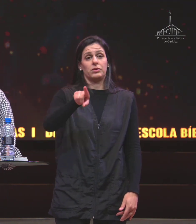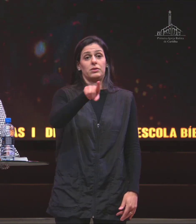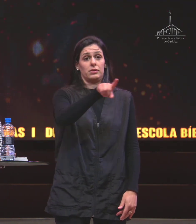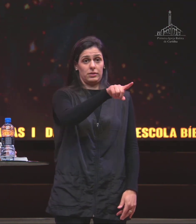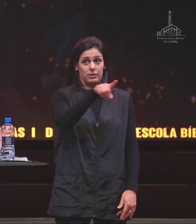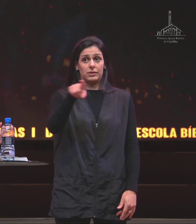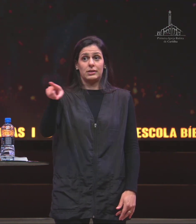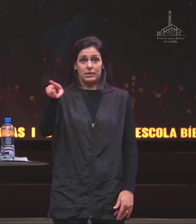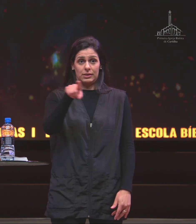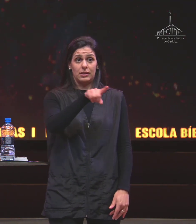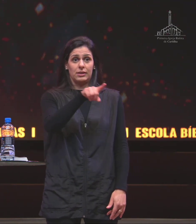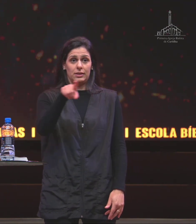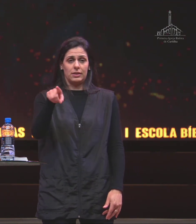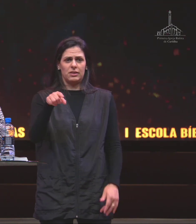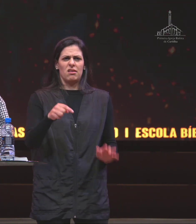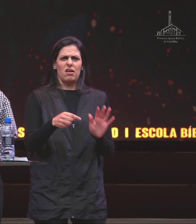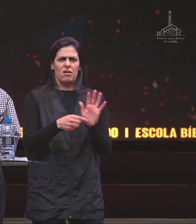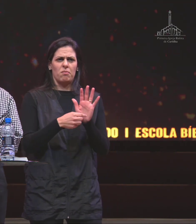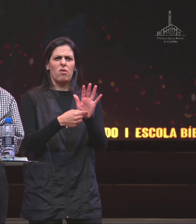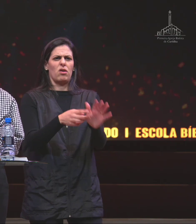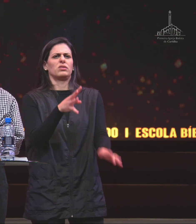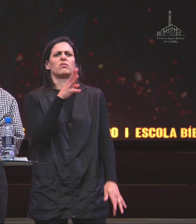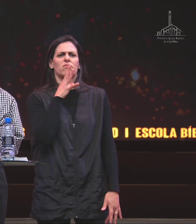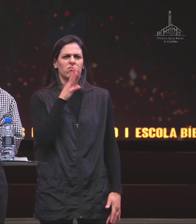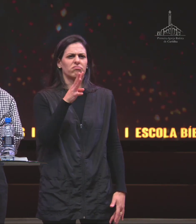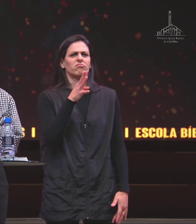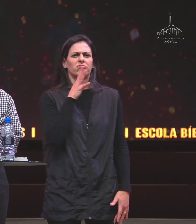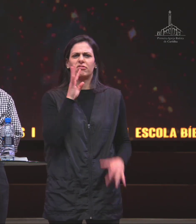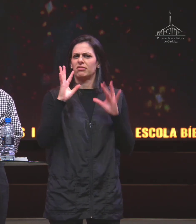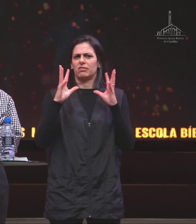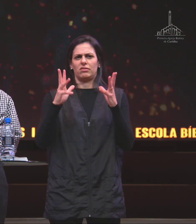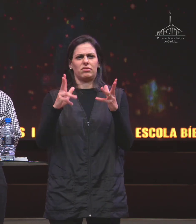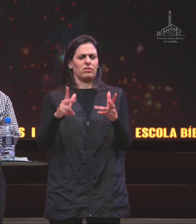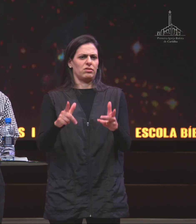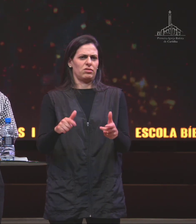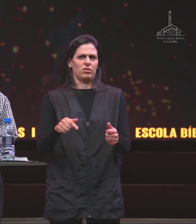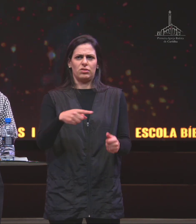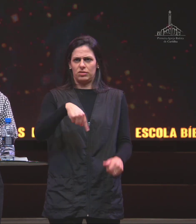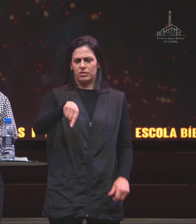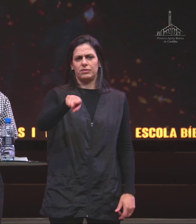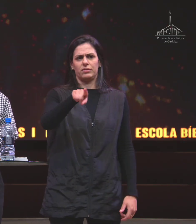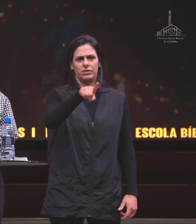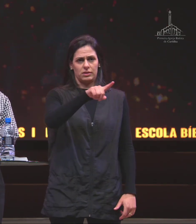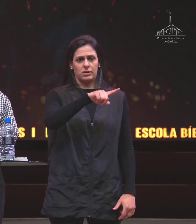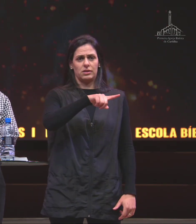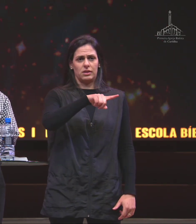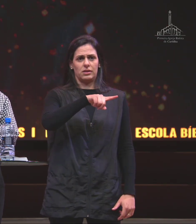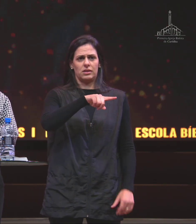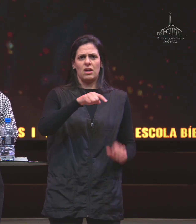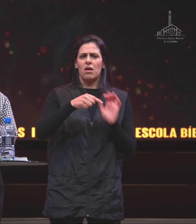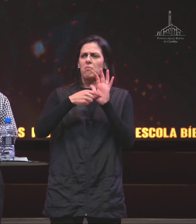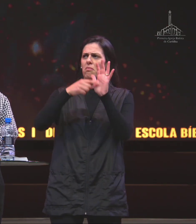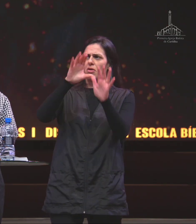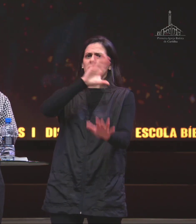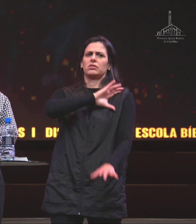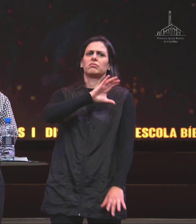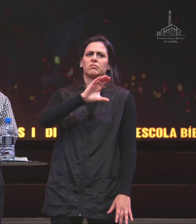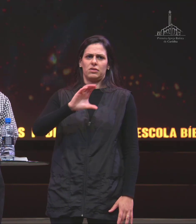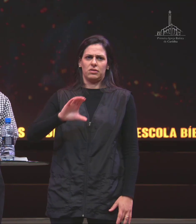queria falar um pouquinho com vocês sobre isso. Então, se você trouxe a sua Bíblia, vou beber um pouquinho de